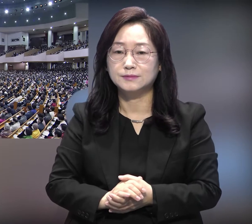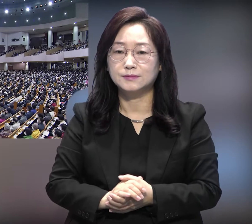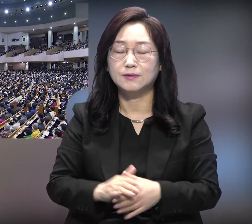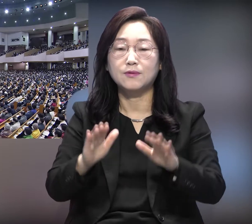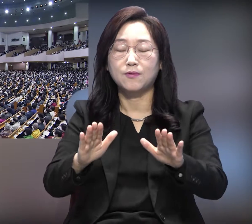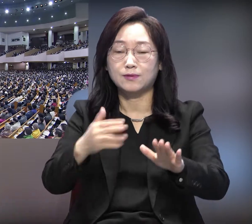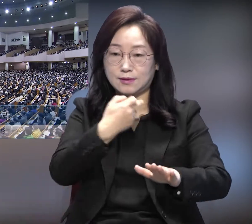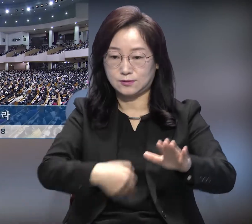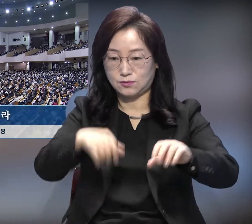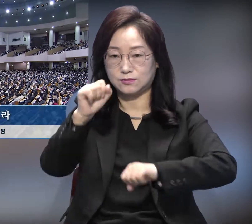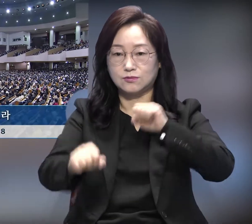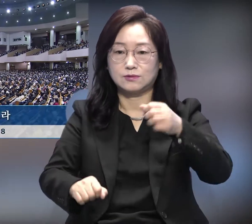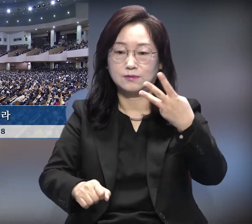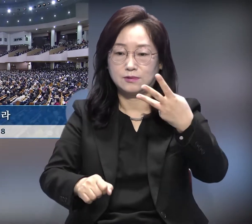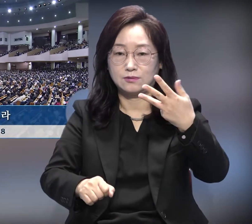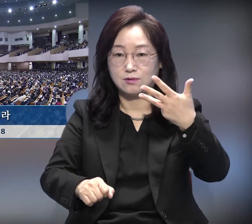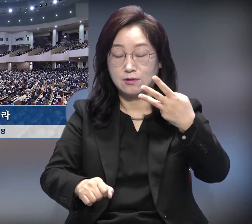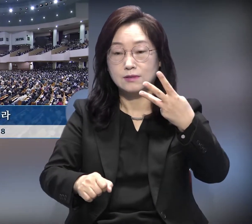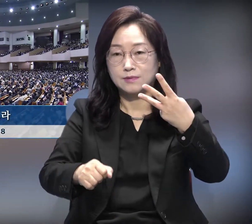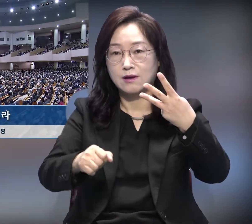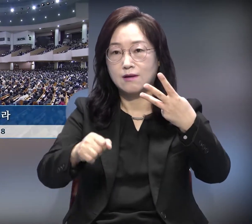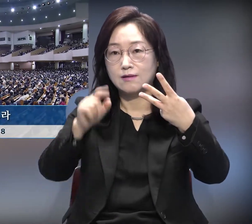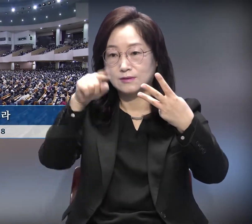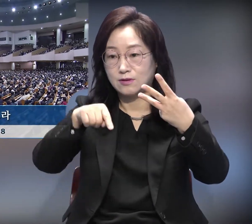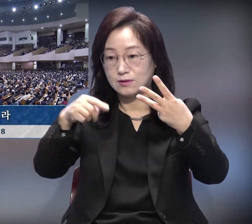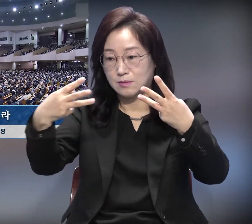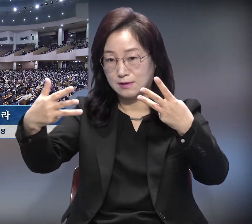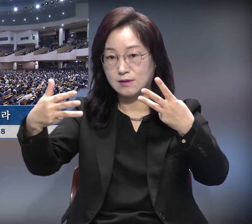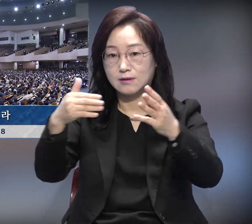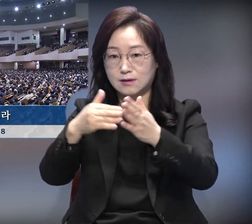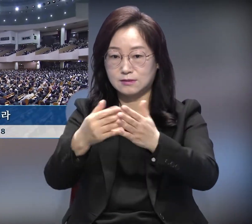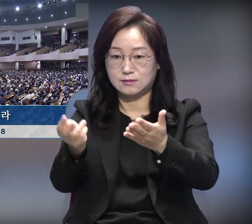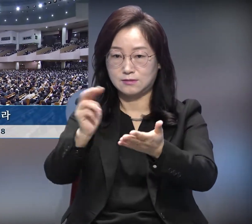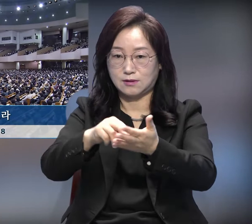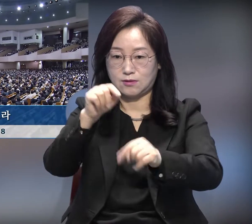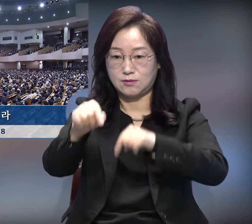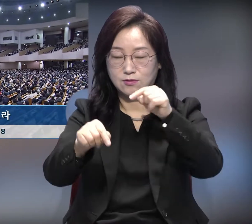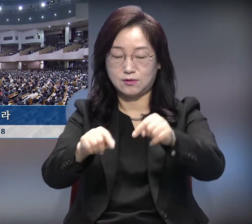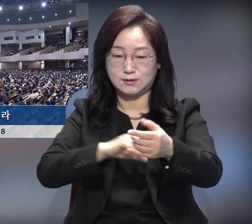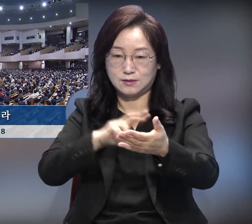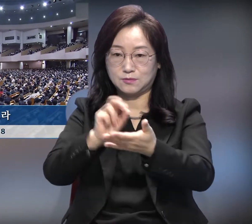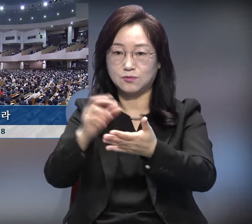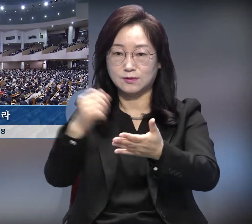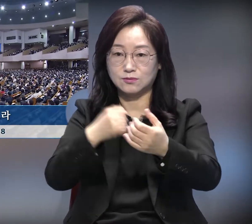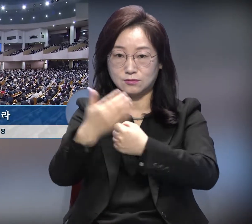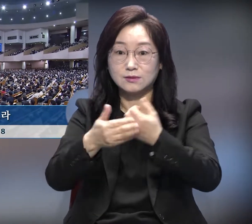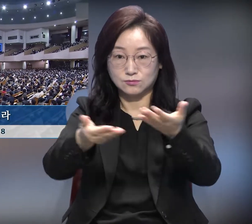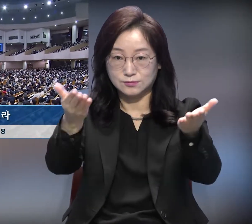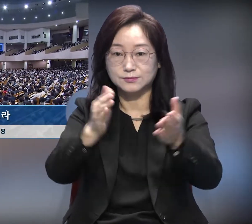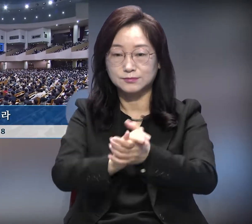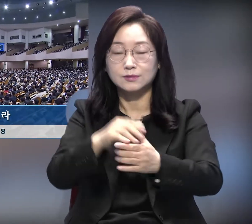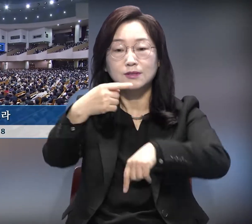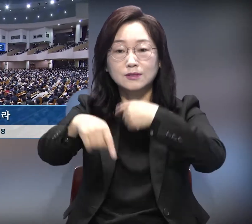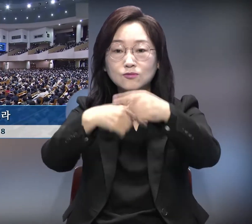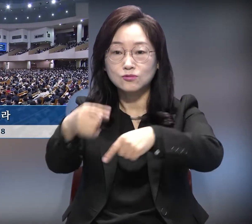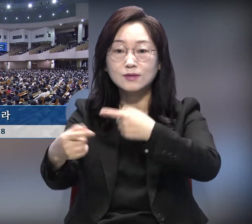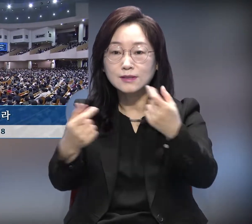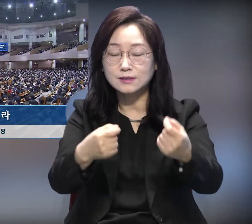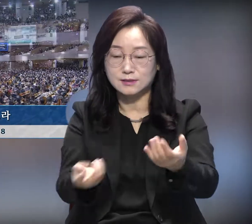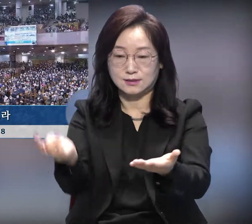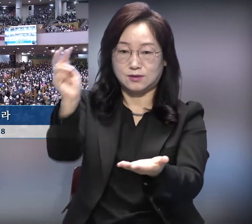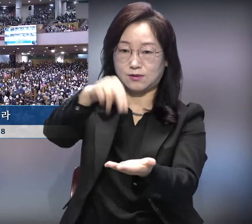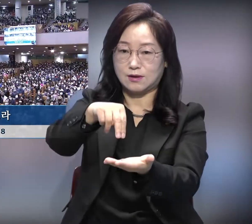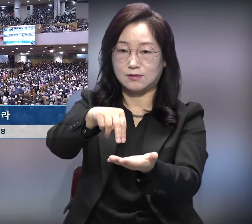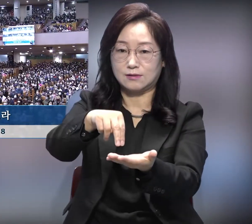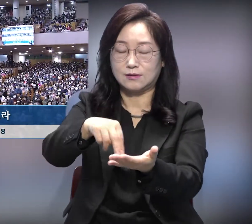오늘 사도행전 3장 1절로 8절 말씀 가지고 일어나 걸으라 이 같은 제목으로 말씀을 나누곤 합니다. 제목을 한번 따르시기 바랍니다.